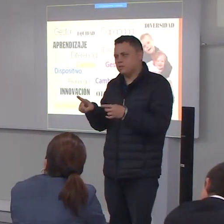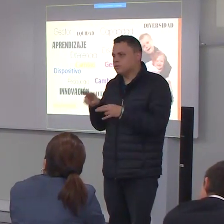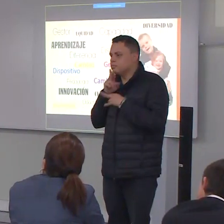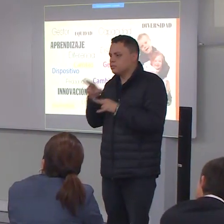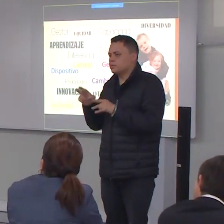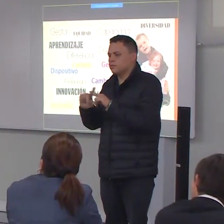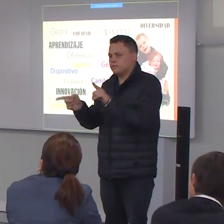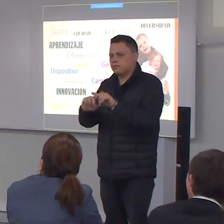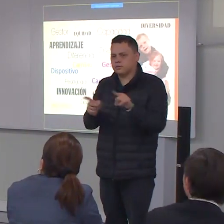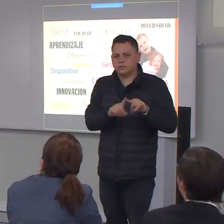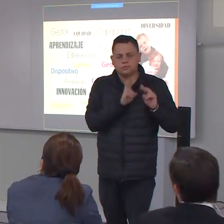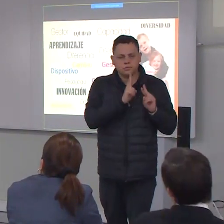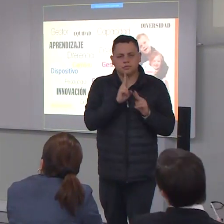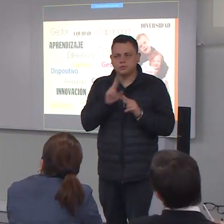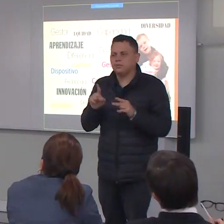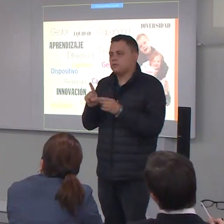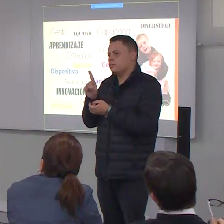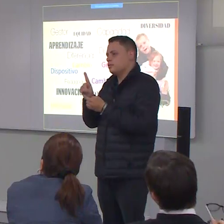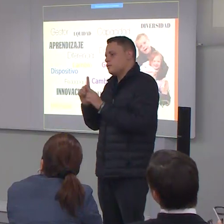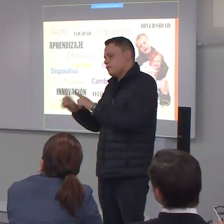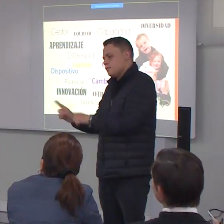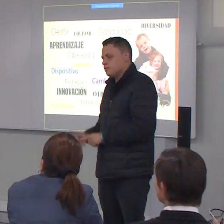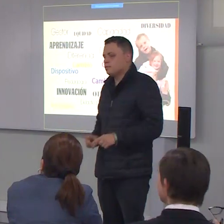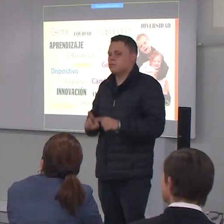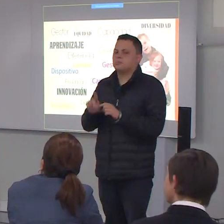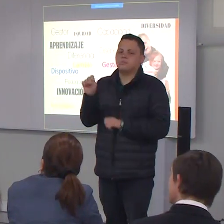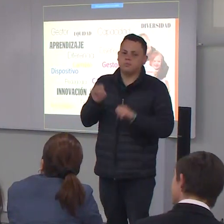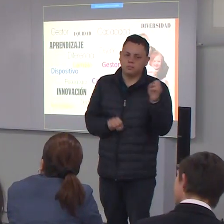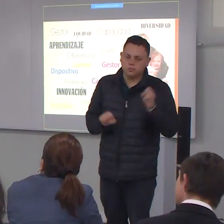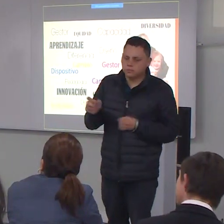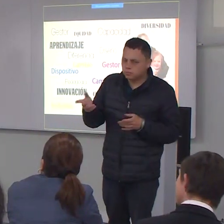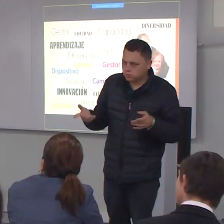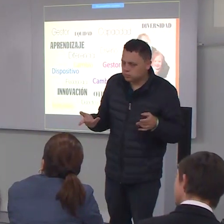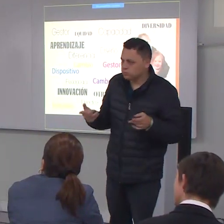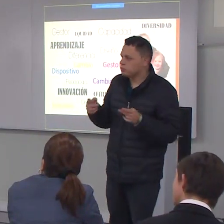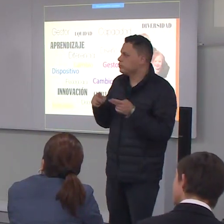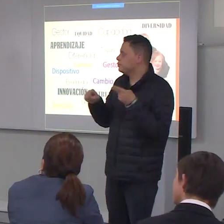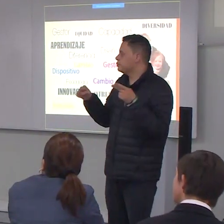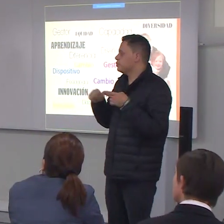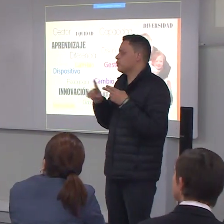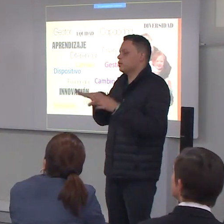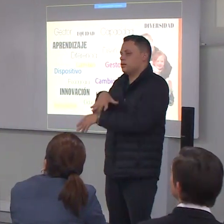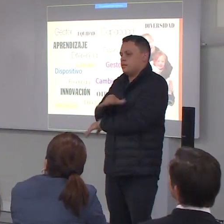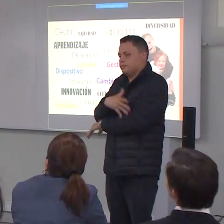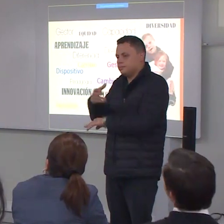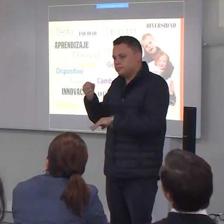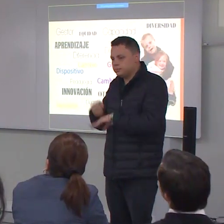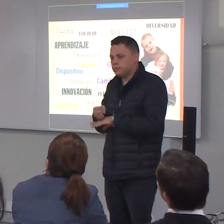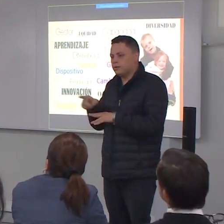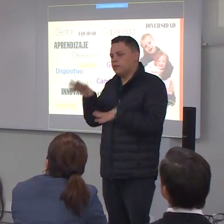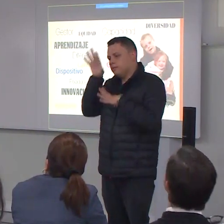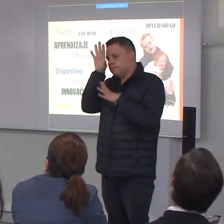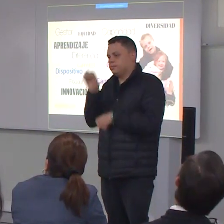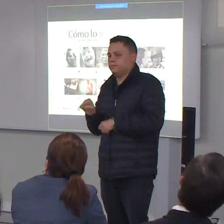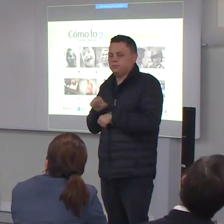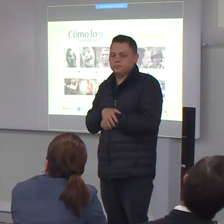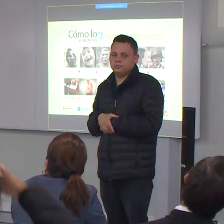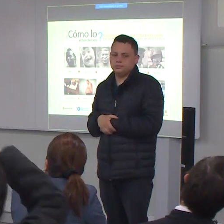diferente desde la diferencia desde dispositivos desde la gestión desde mirar la capacidad